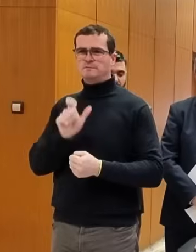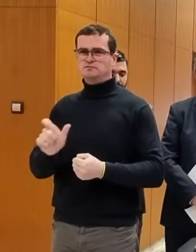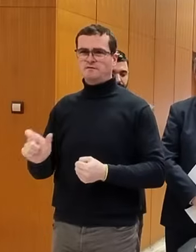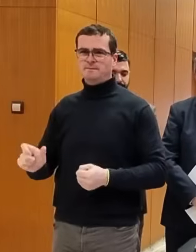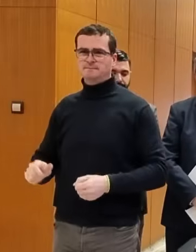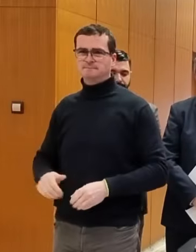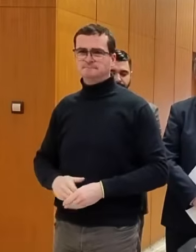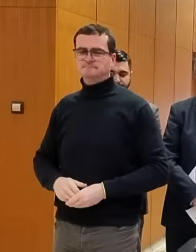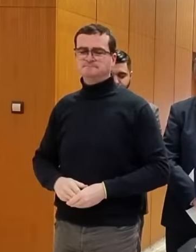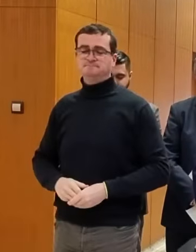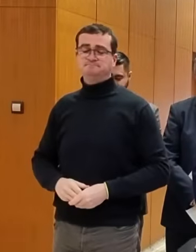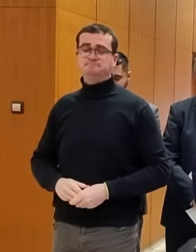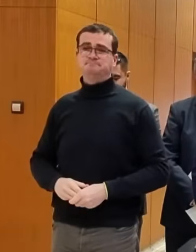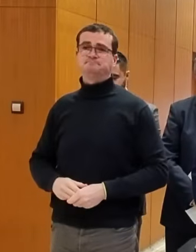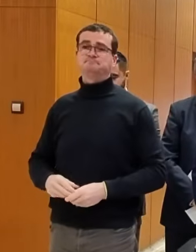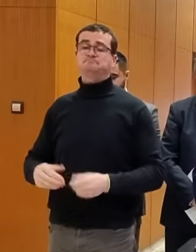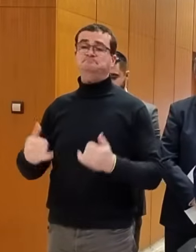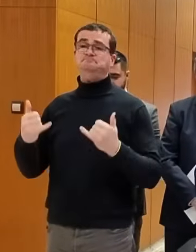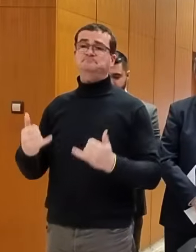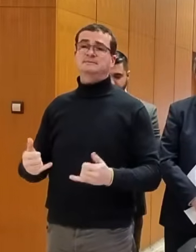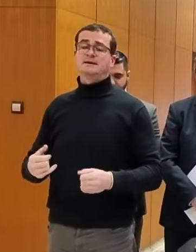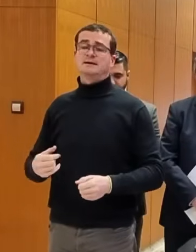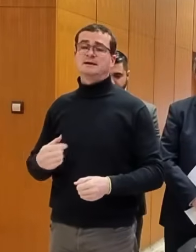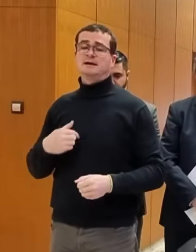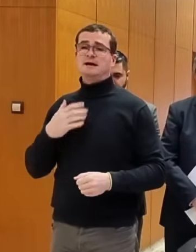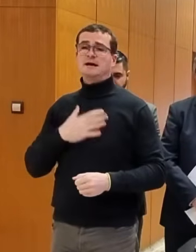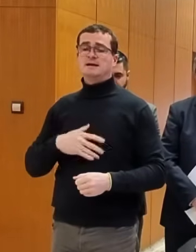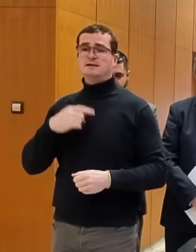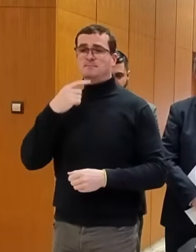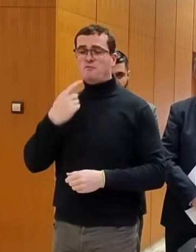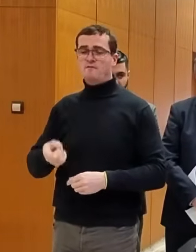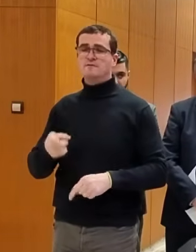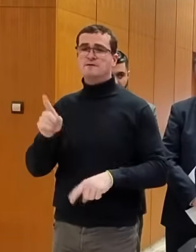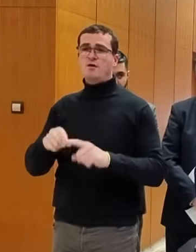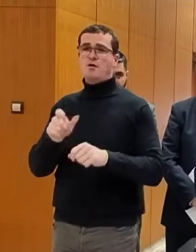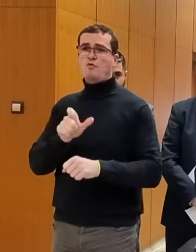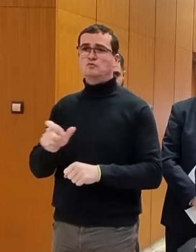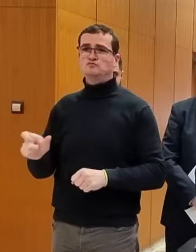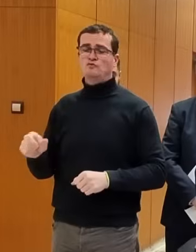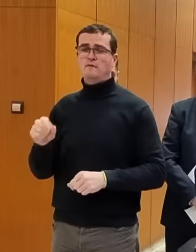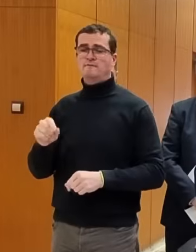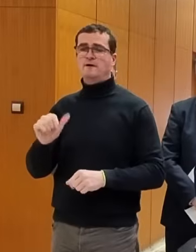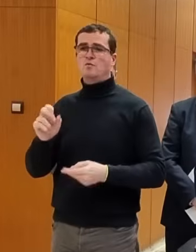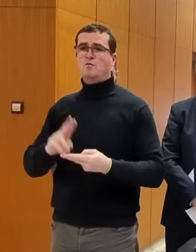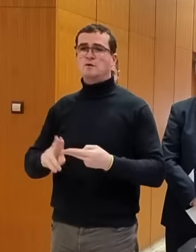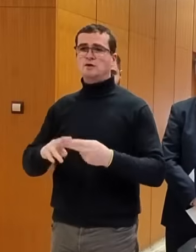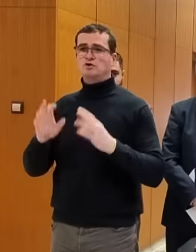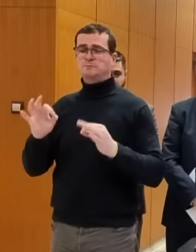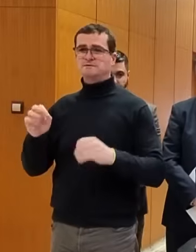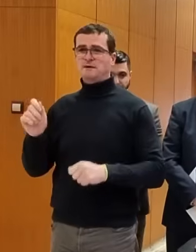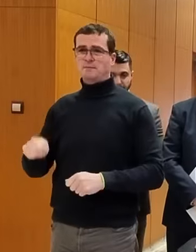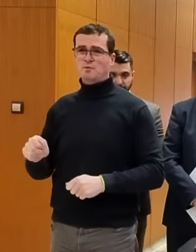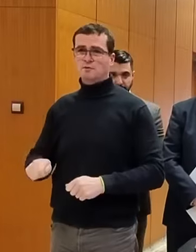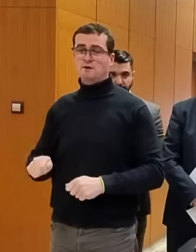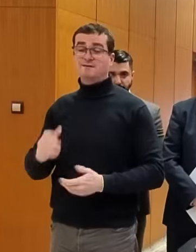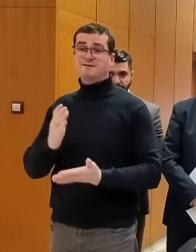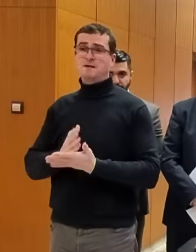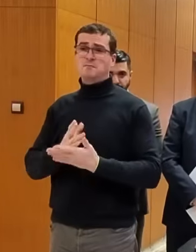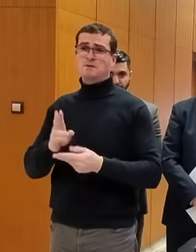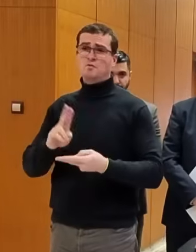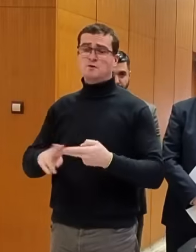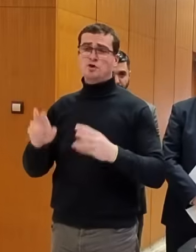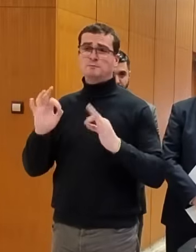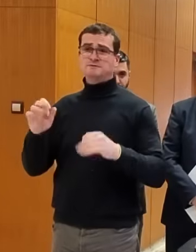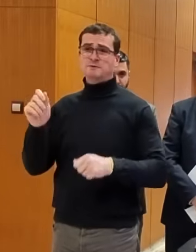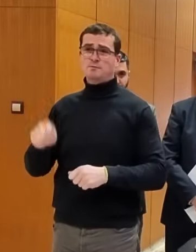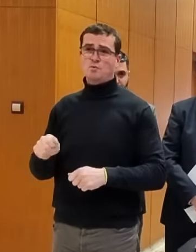výrazmi. Dámy a páni, rád by som vám povedal niekoľko slov k Úradu špeciálnej prokuratúry. Pokiaľ ide Úrad